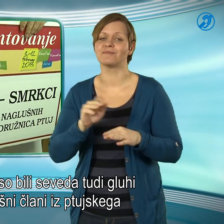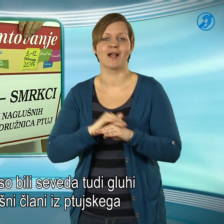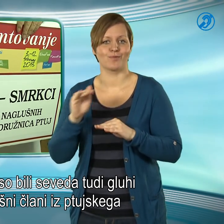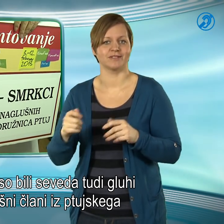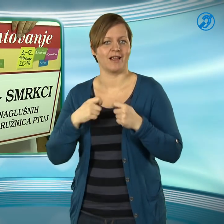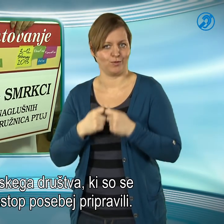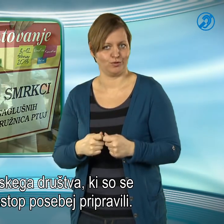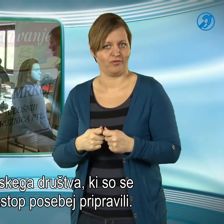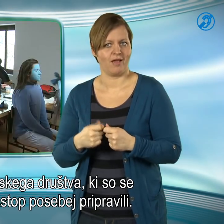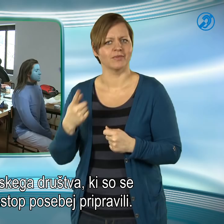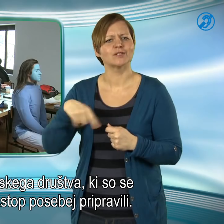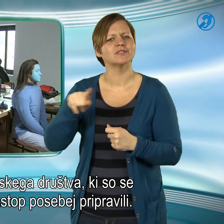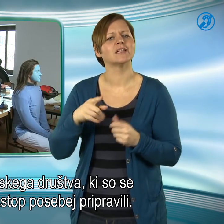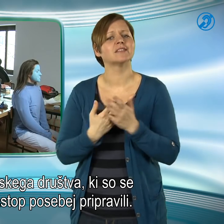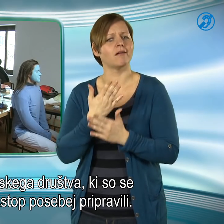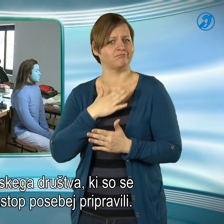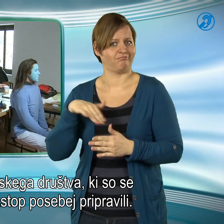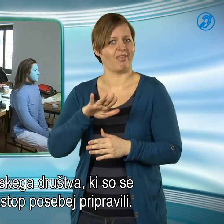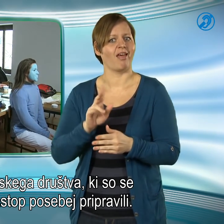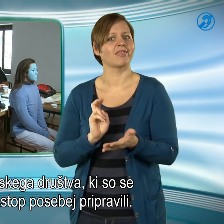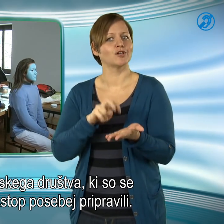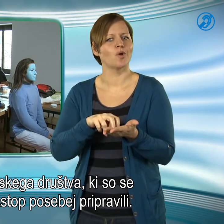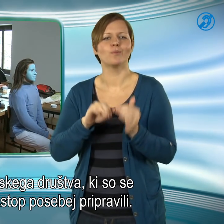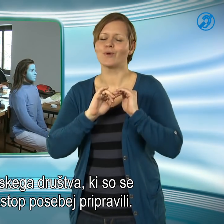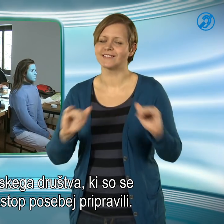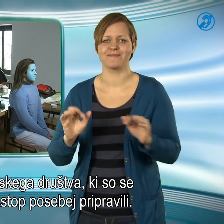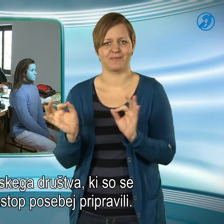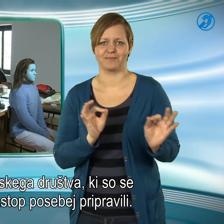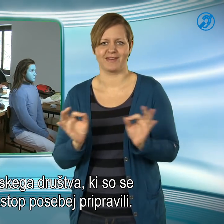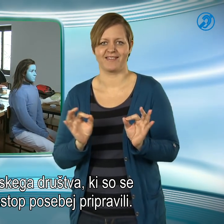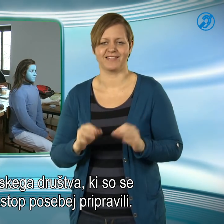mariborskega društva, ki so se za svoj nastop posebej pripravili.